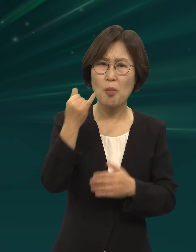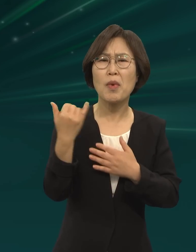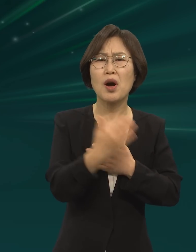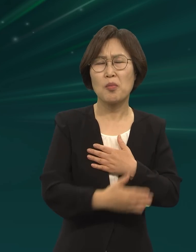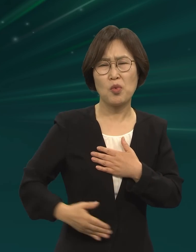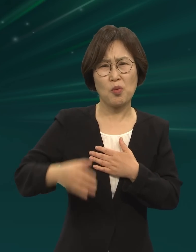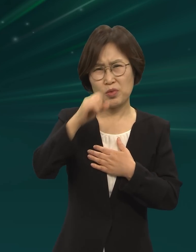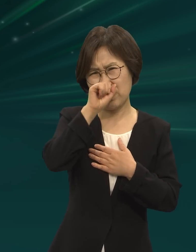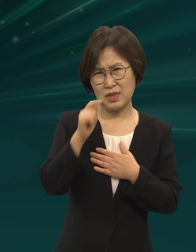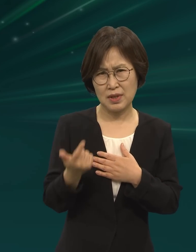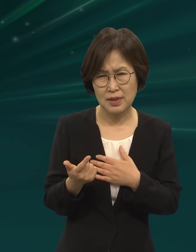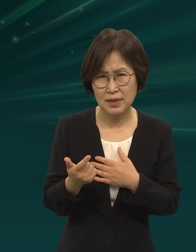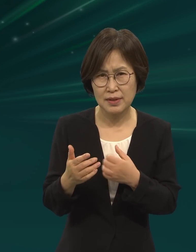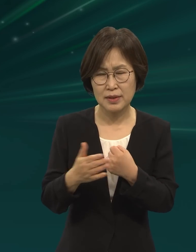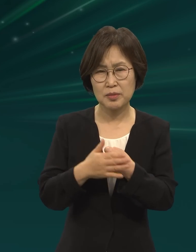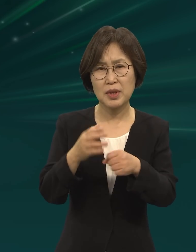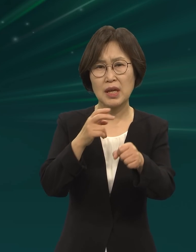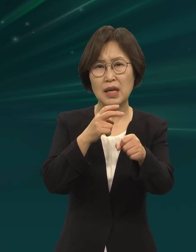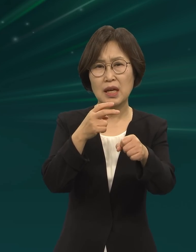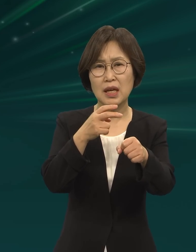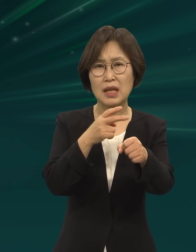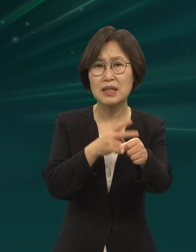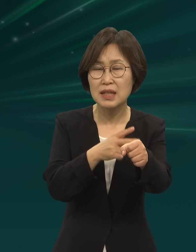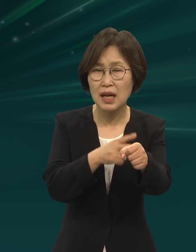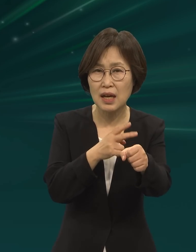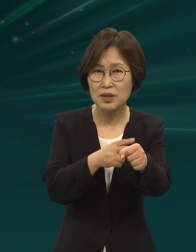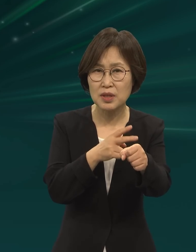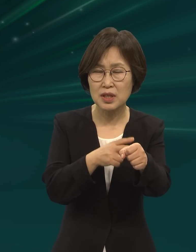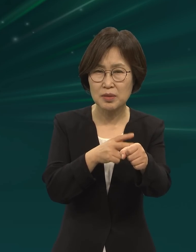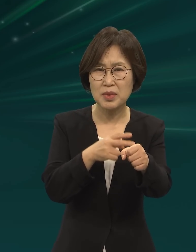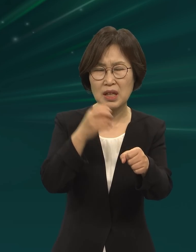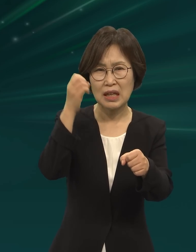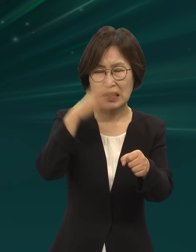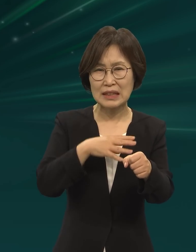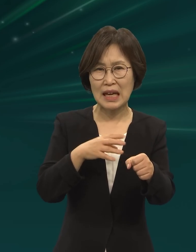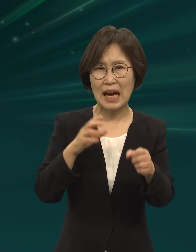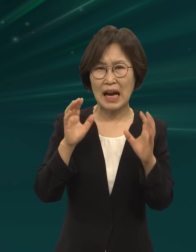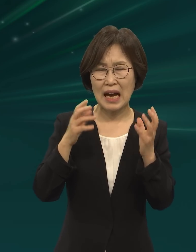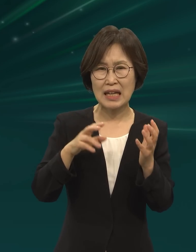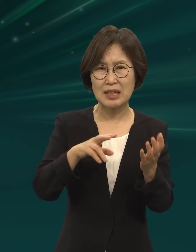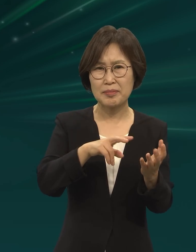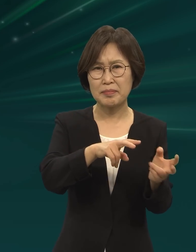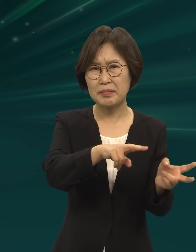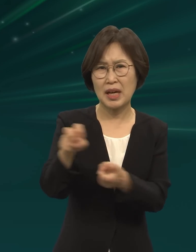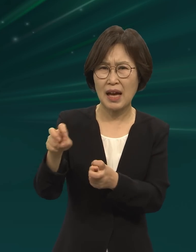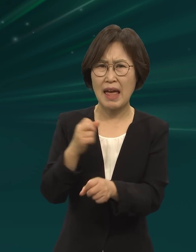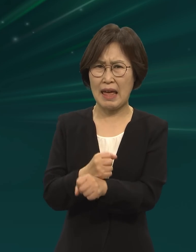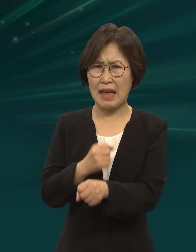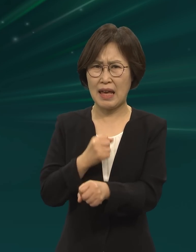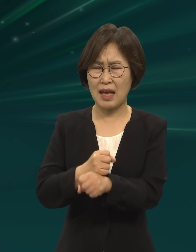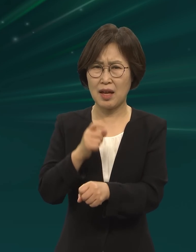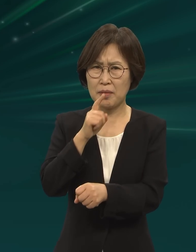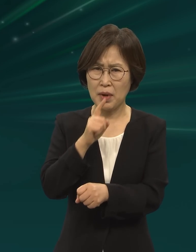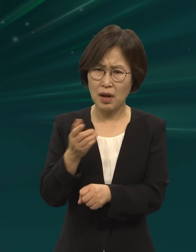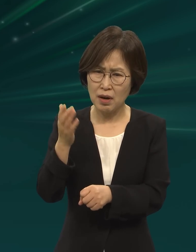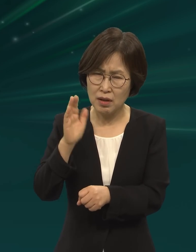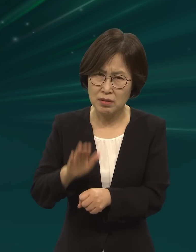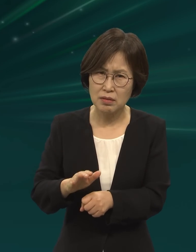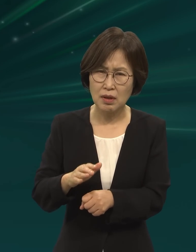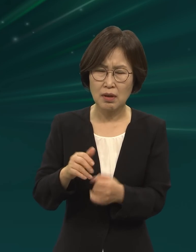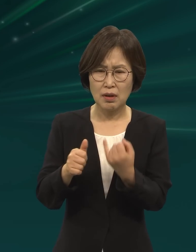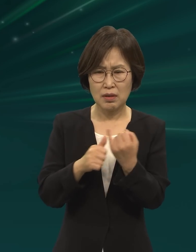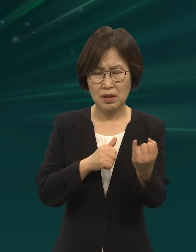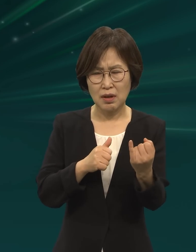때문에 의사님이 그냥 유산하라고 했습니다. 근데 제 아내가 많이 울면서